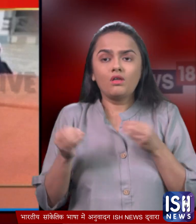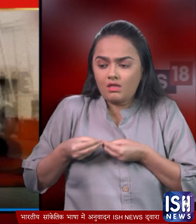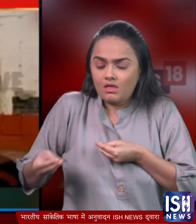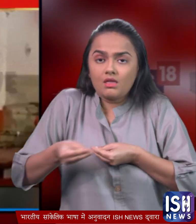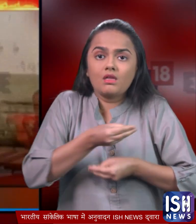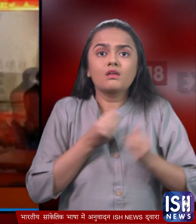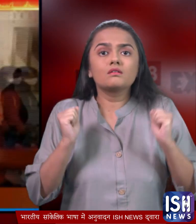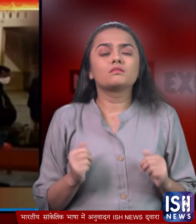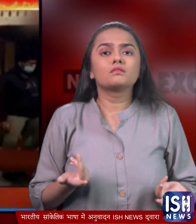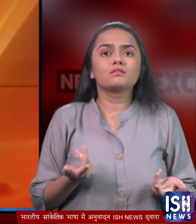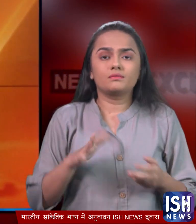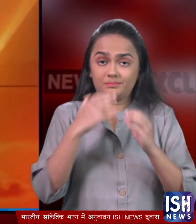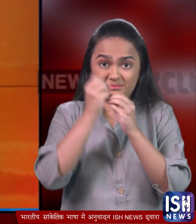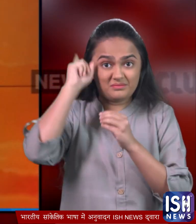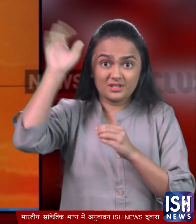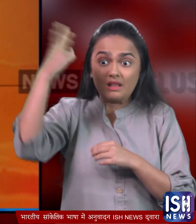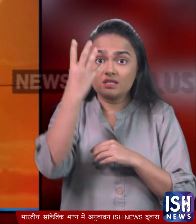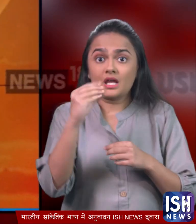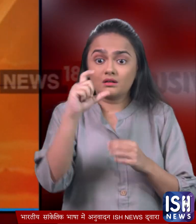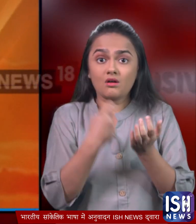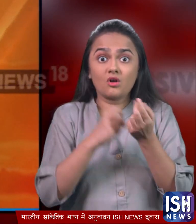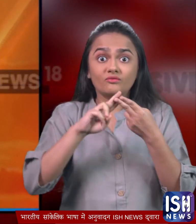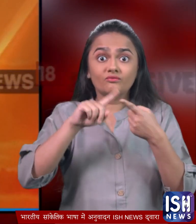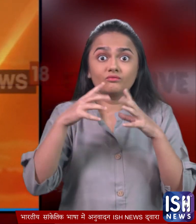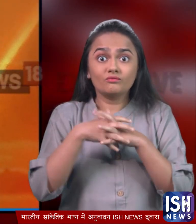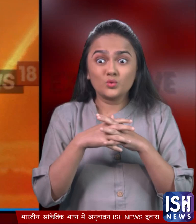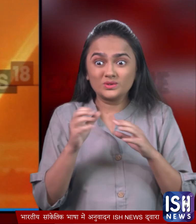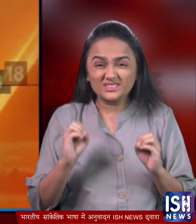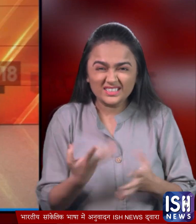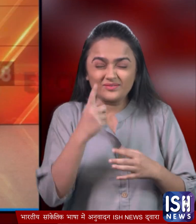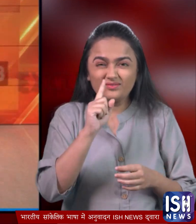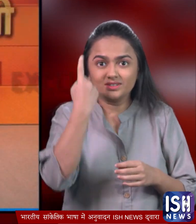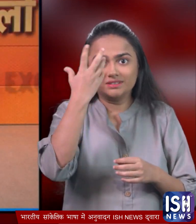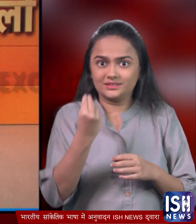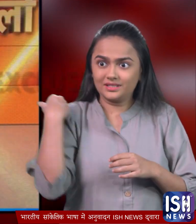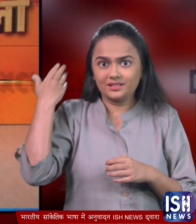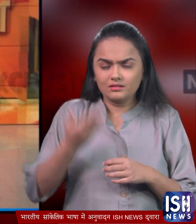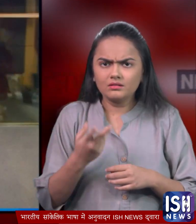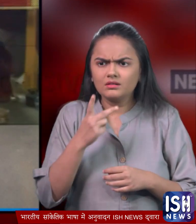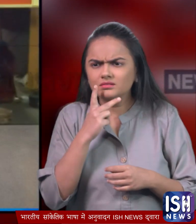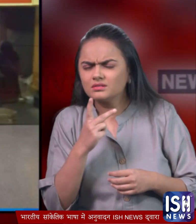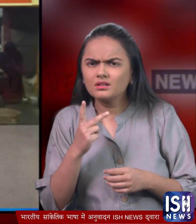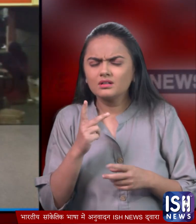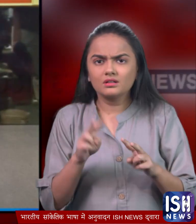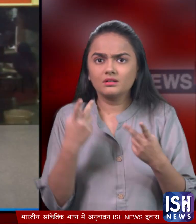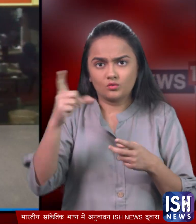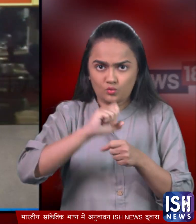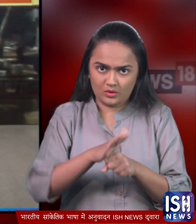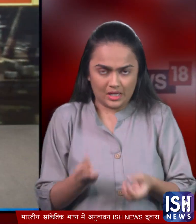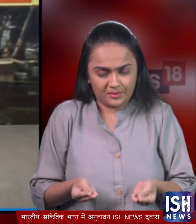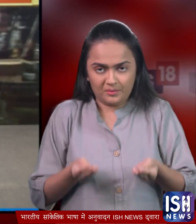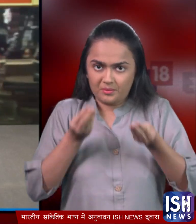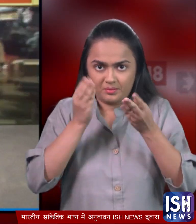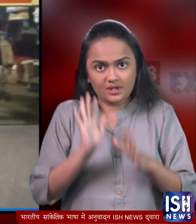भी नहीं बनाई। हालांकि बिहार में लागू नाइट कर्फ्यू की पहली रात को मिला जुला असर देखने को मिला।